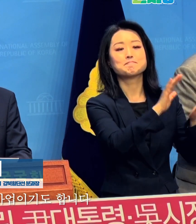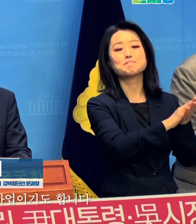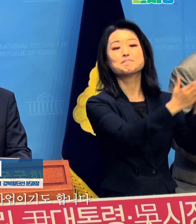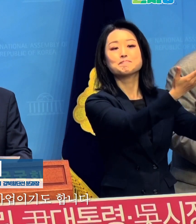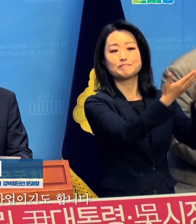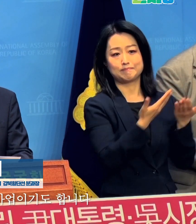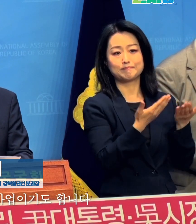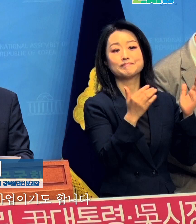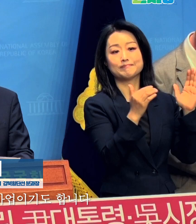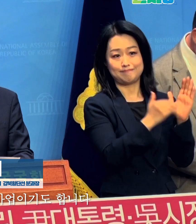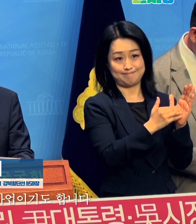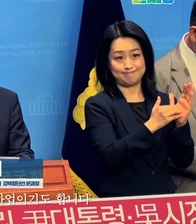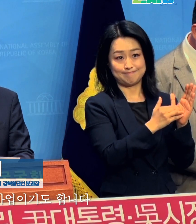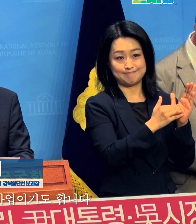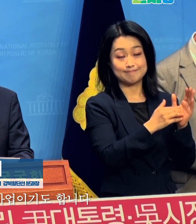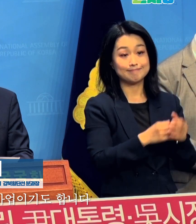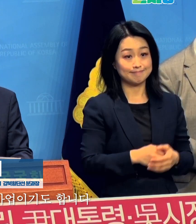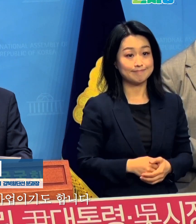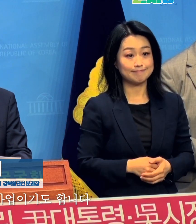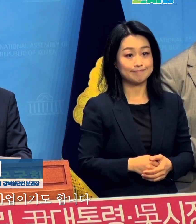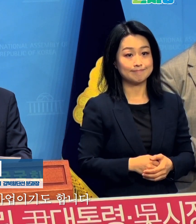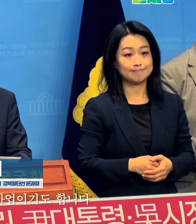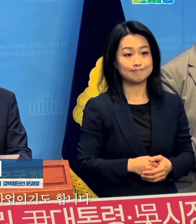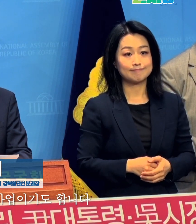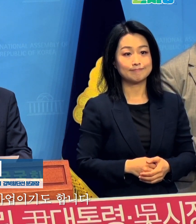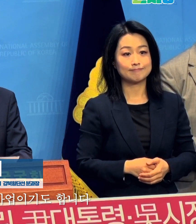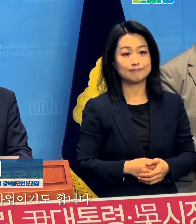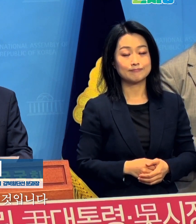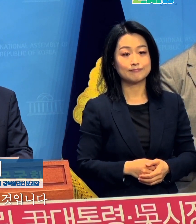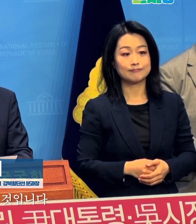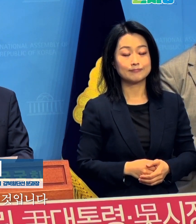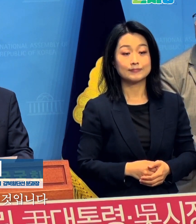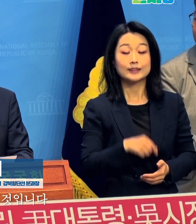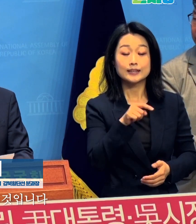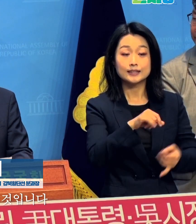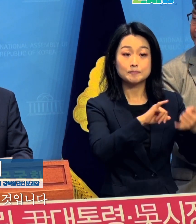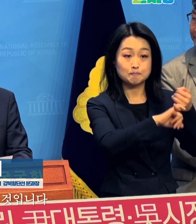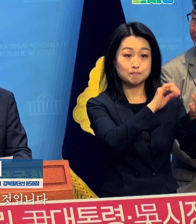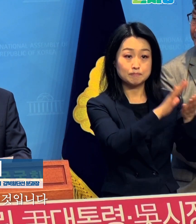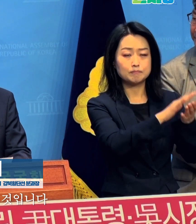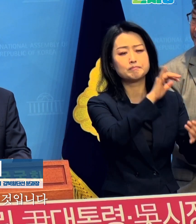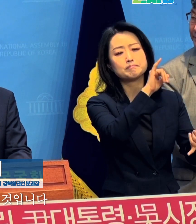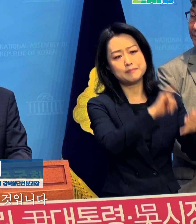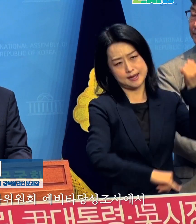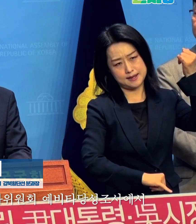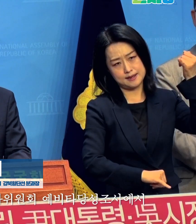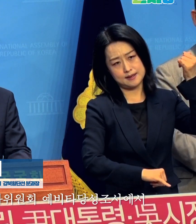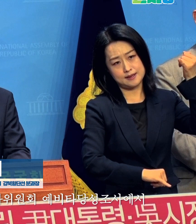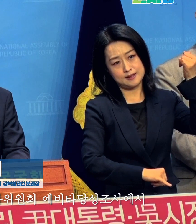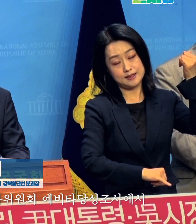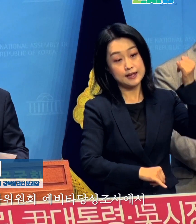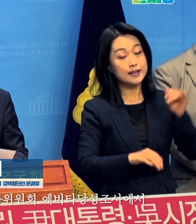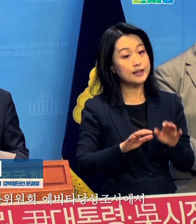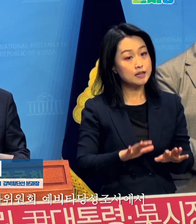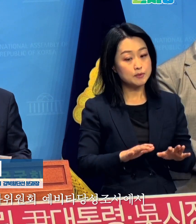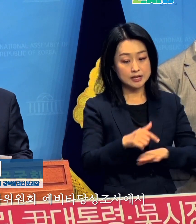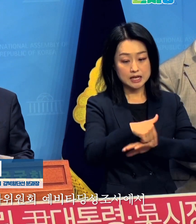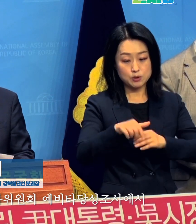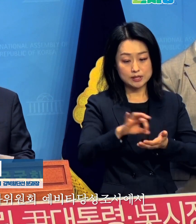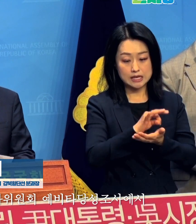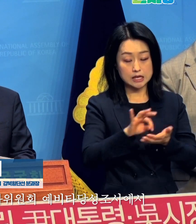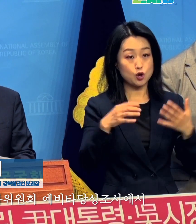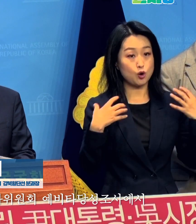약속했던 해당 지역 주민들의 수건사업이기도 합니다. 이 약속이 무산된 것입니다. 이번